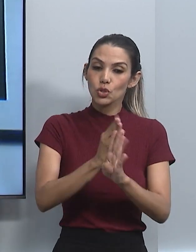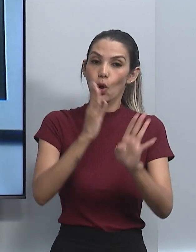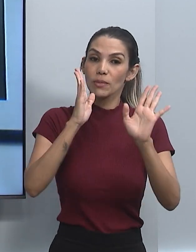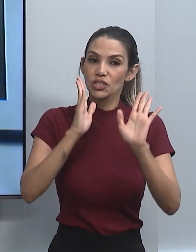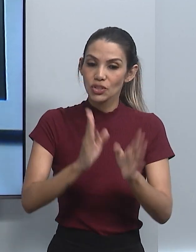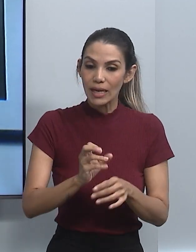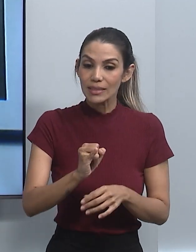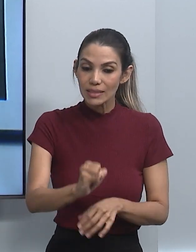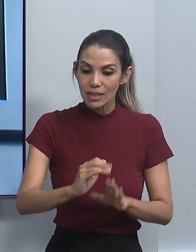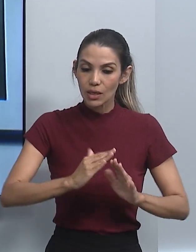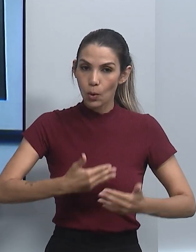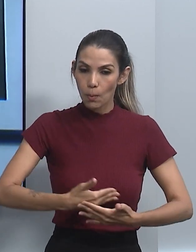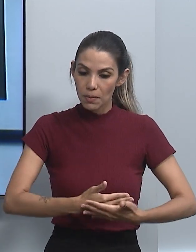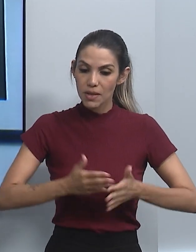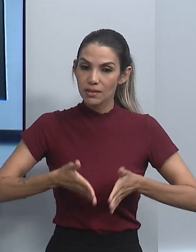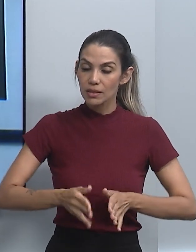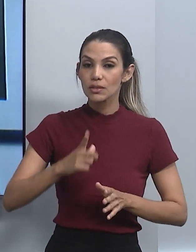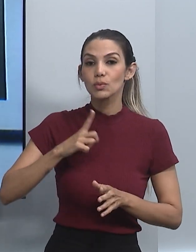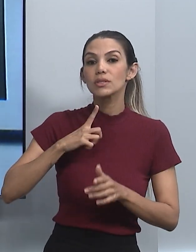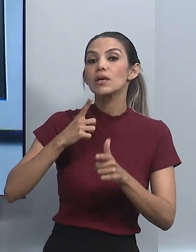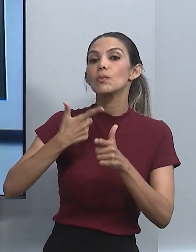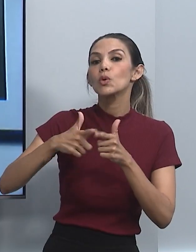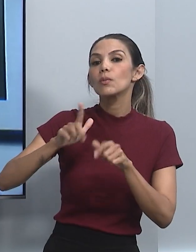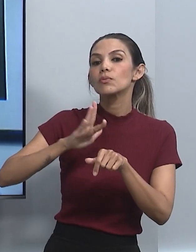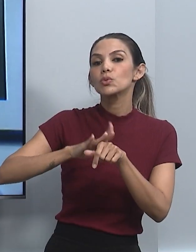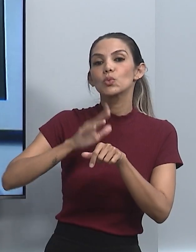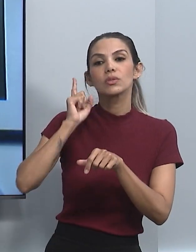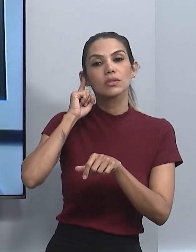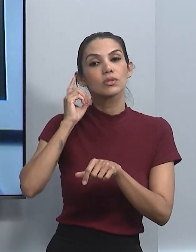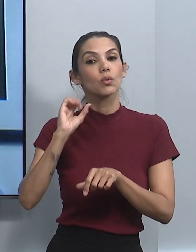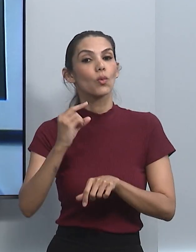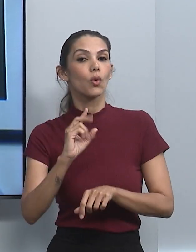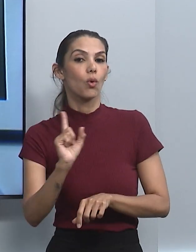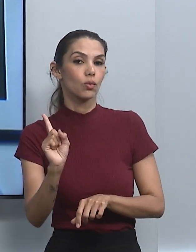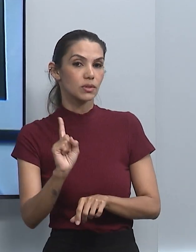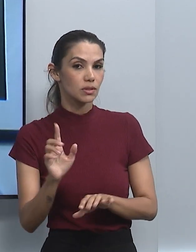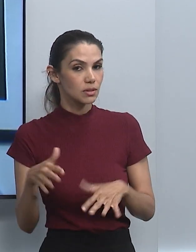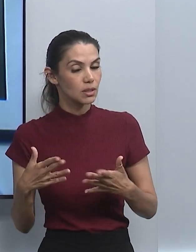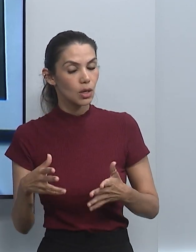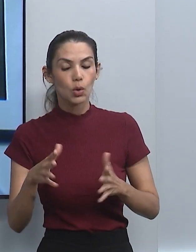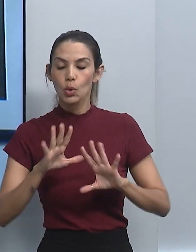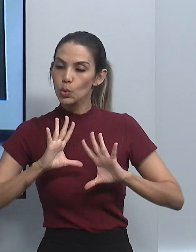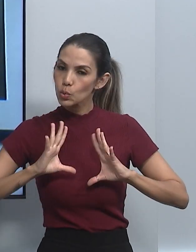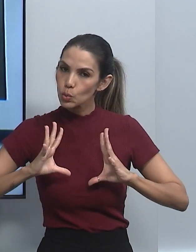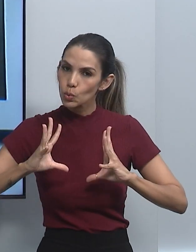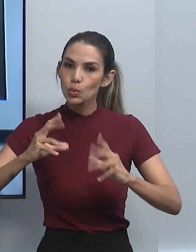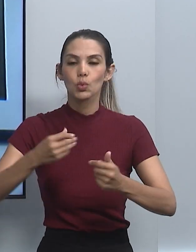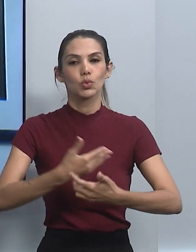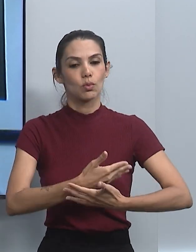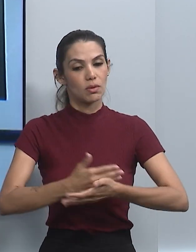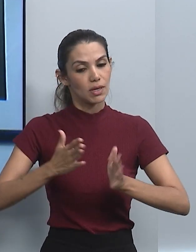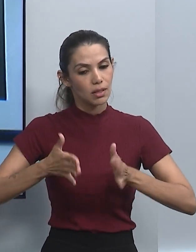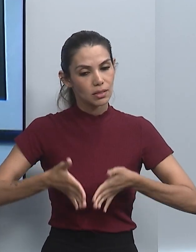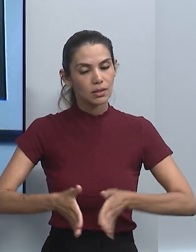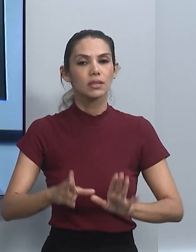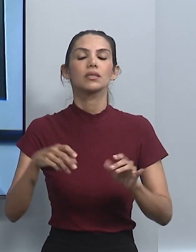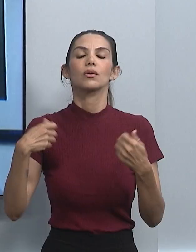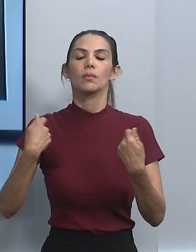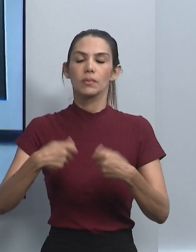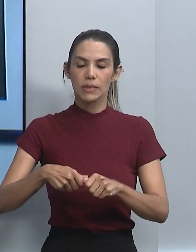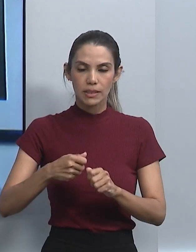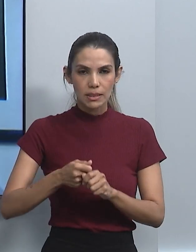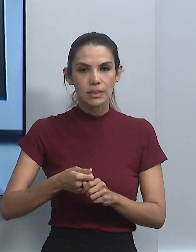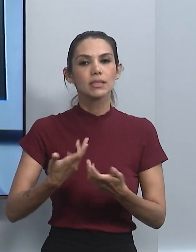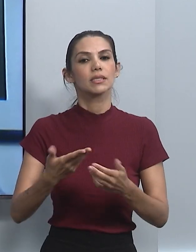problema de audição. Então, toda criança fazer o teste de audição e também na